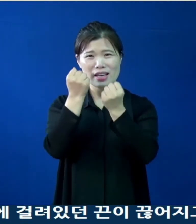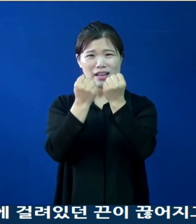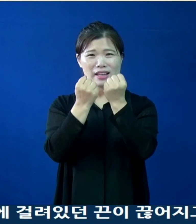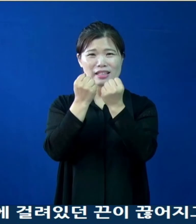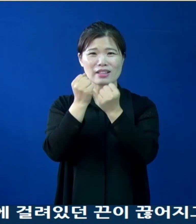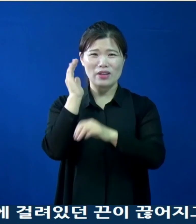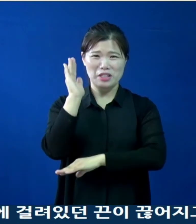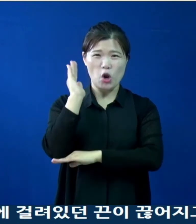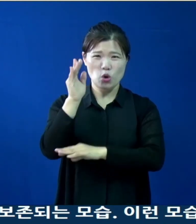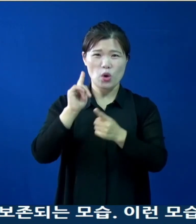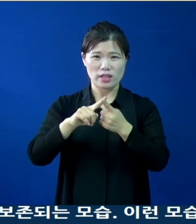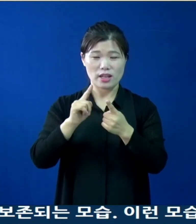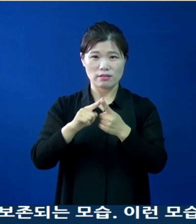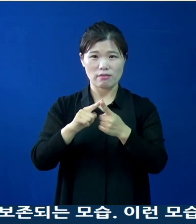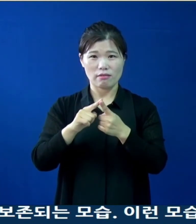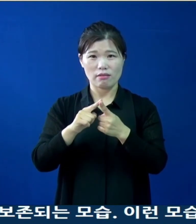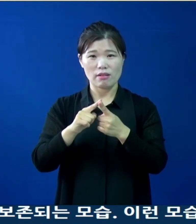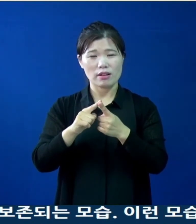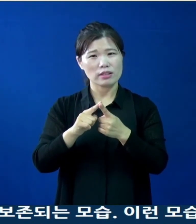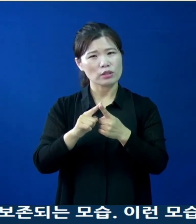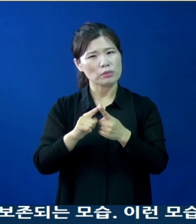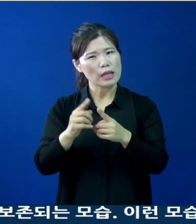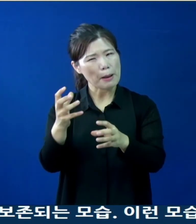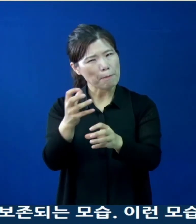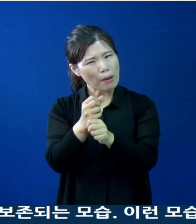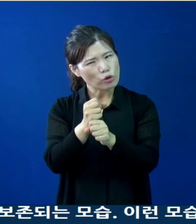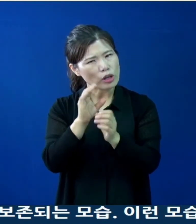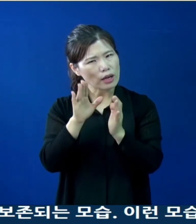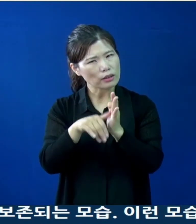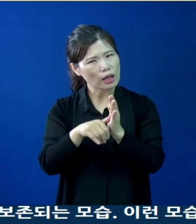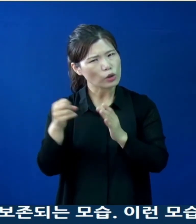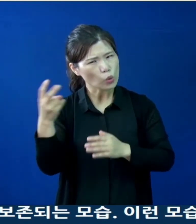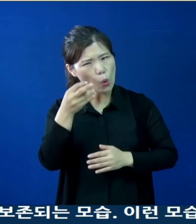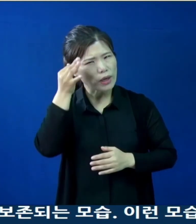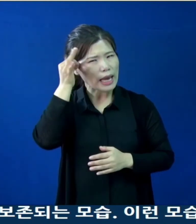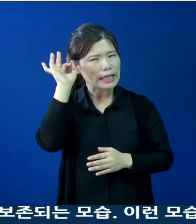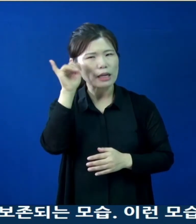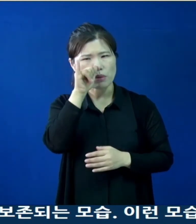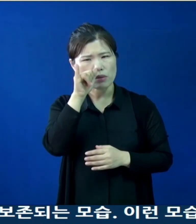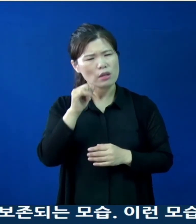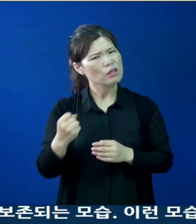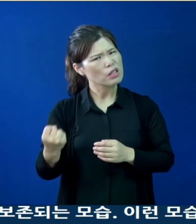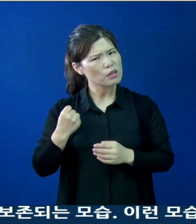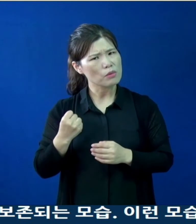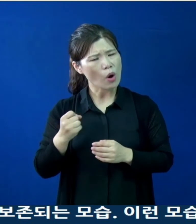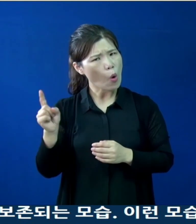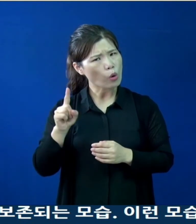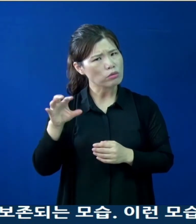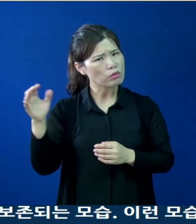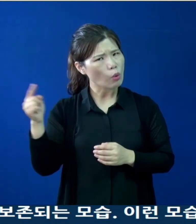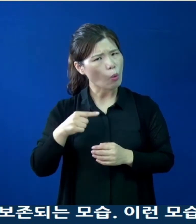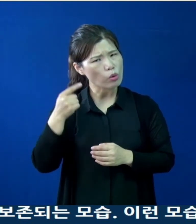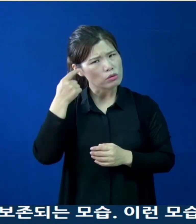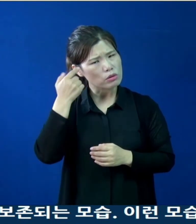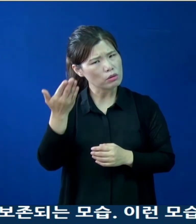마무리하면서 또 다른 깨달음이 하나 생겼습니다. 이 힘이 어디서 오나? 제가 깨달은